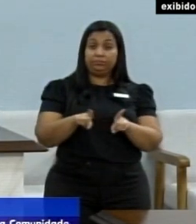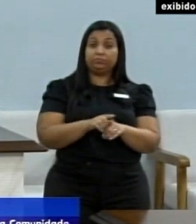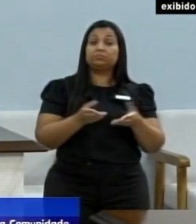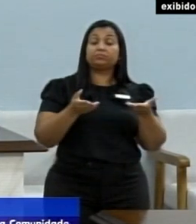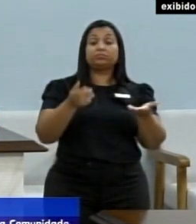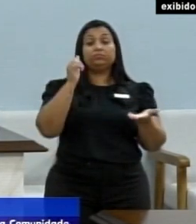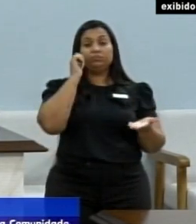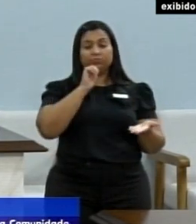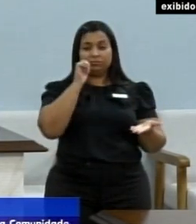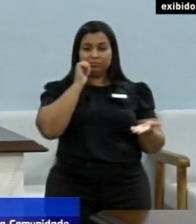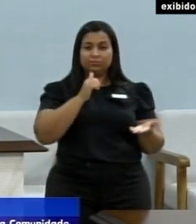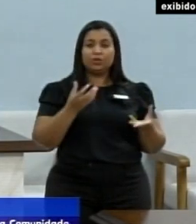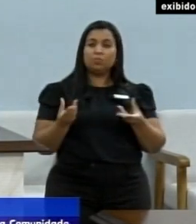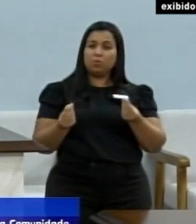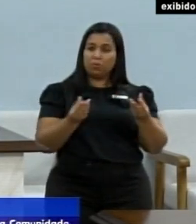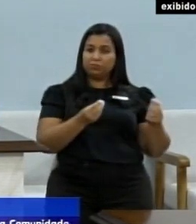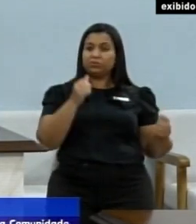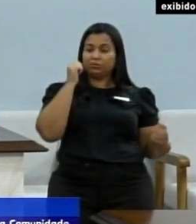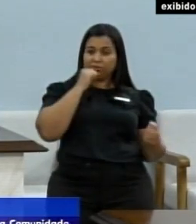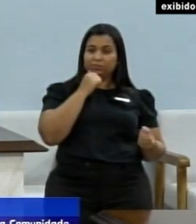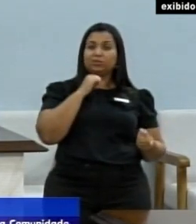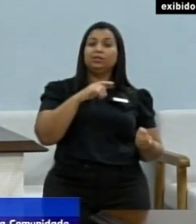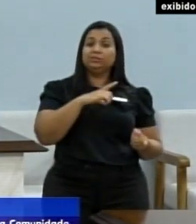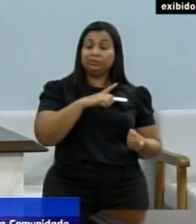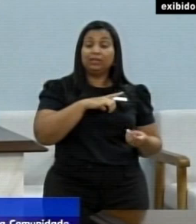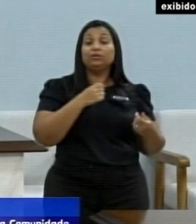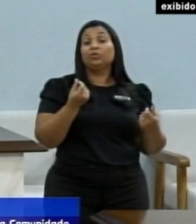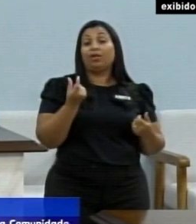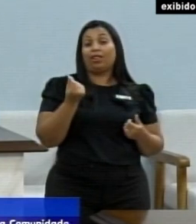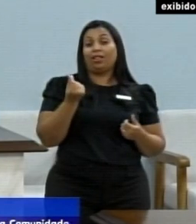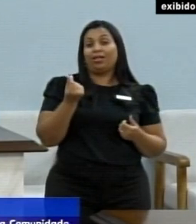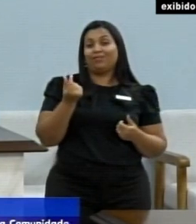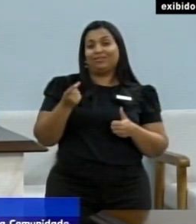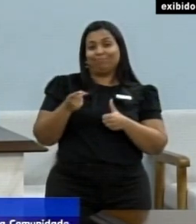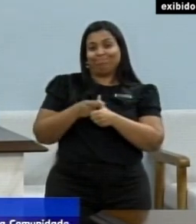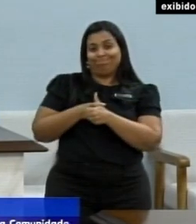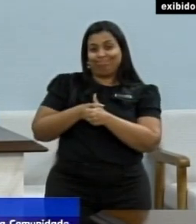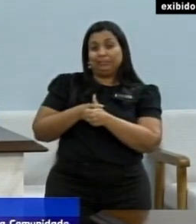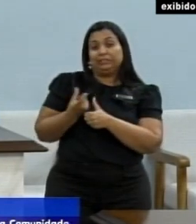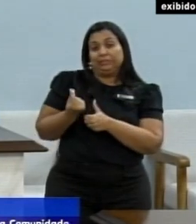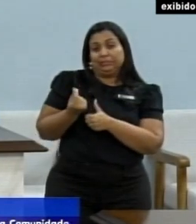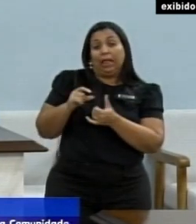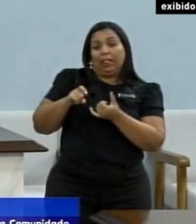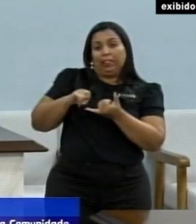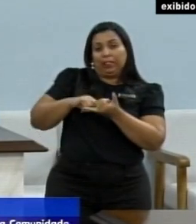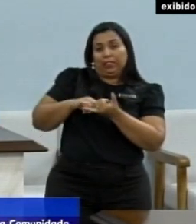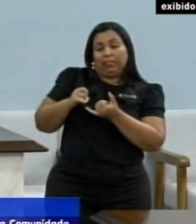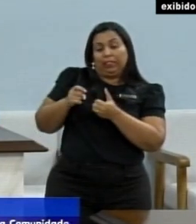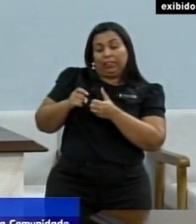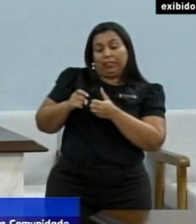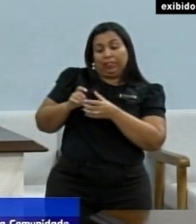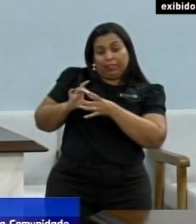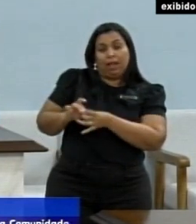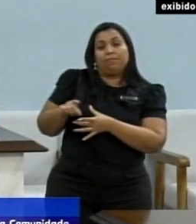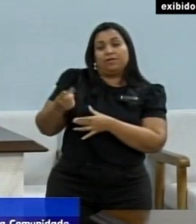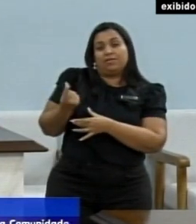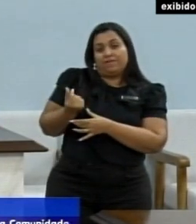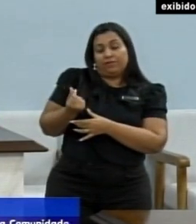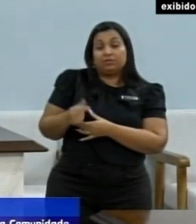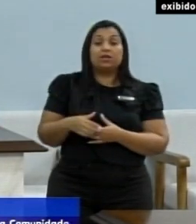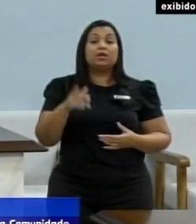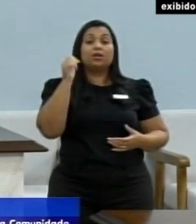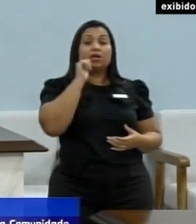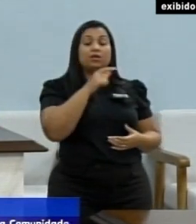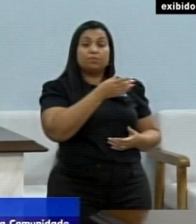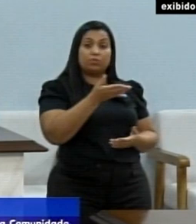essas mulheres, que muitas delas têm essa dependência financeira. Então, eu peço que vocês tenham esse olhar. E